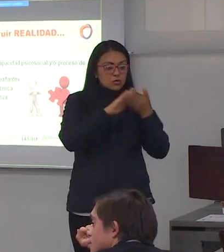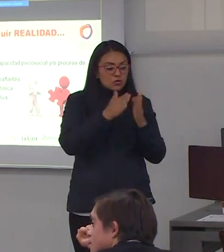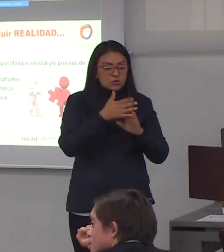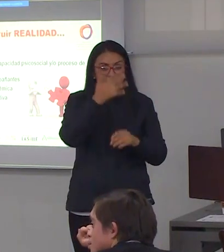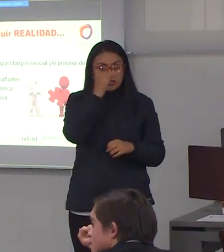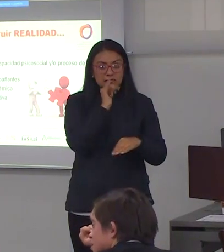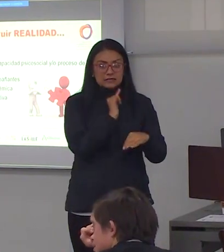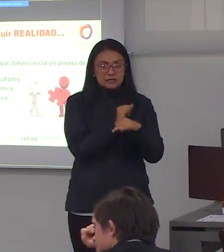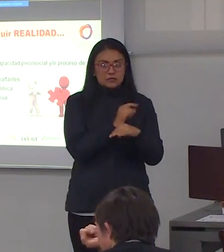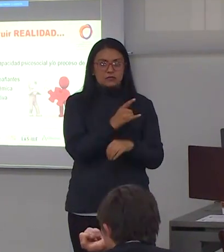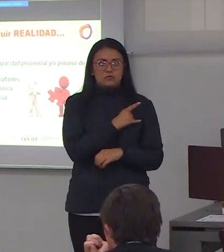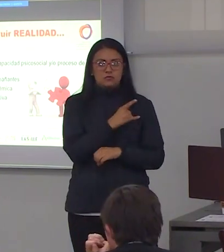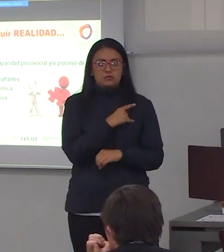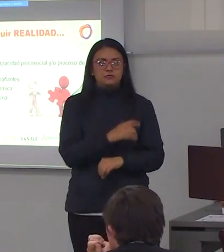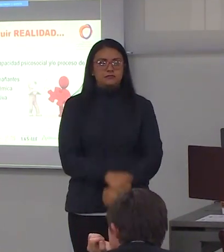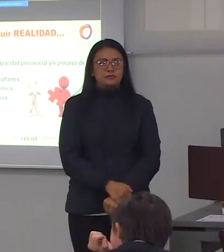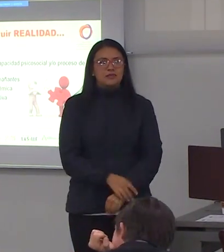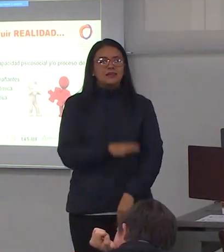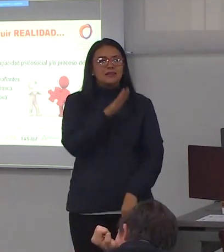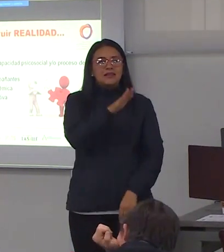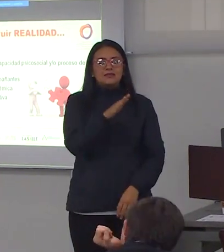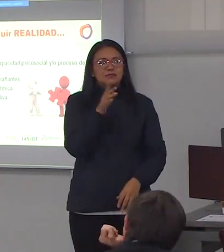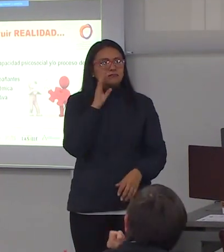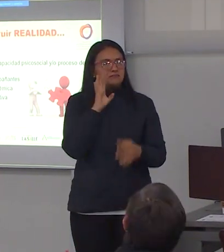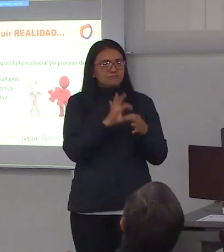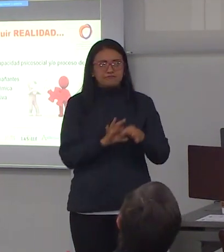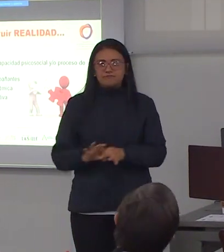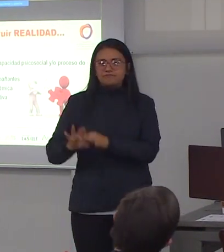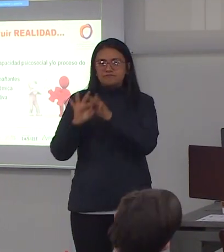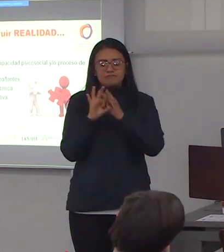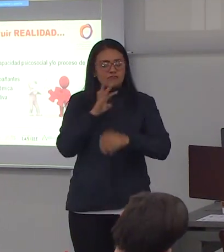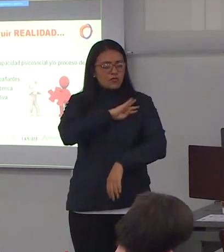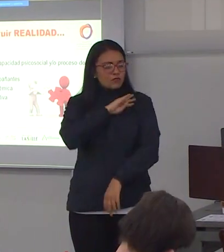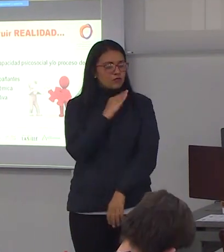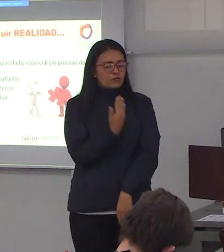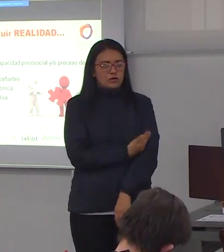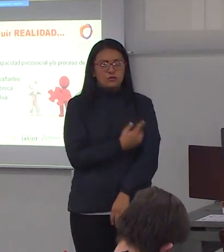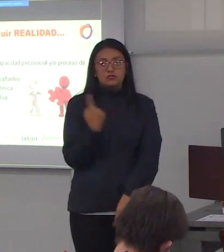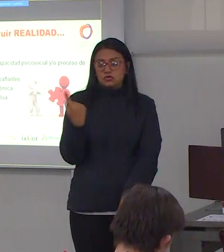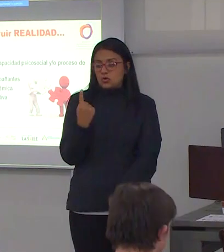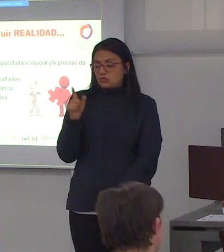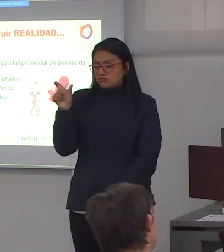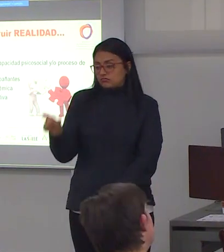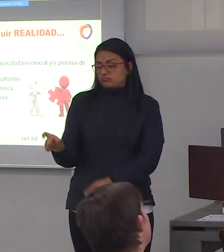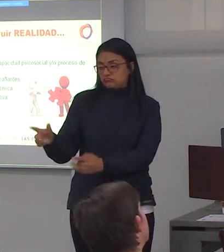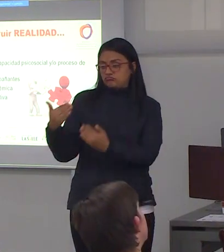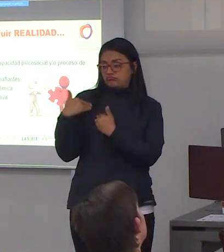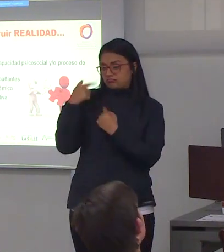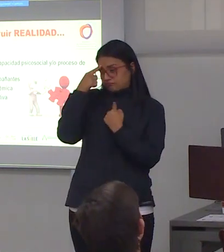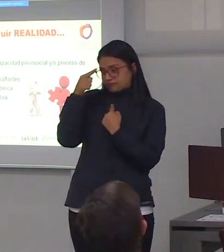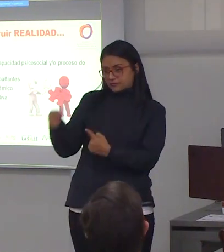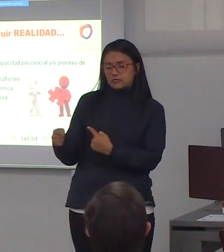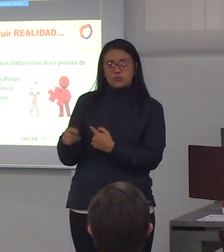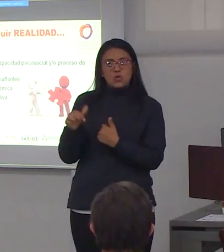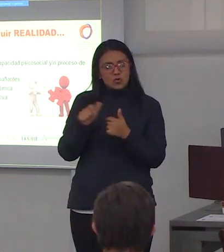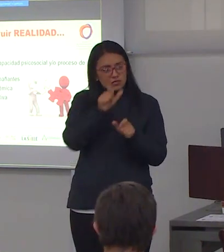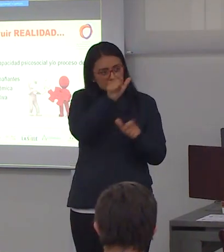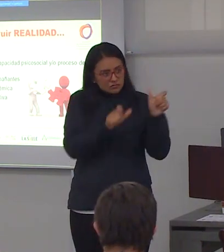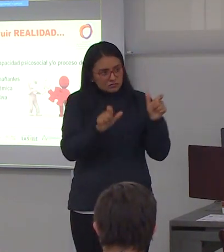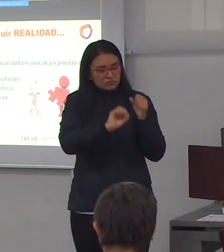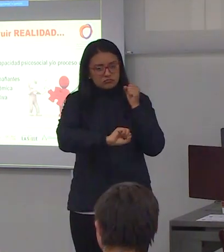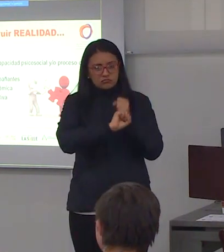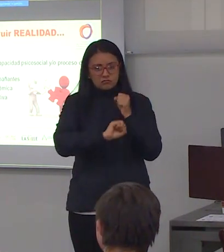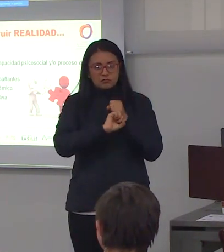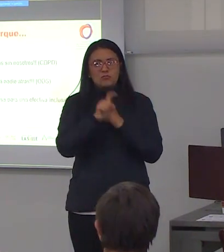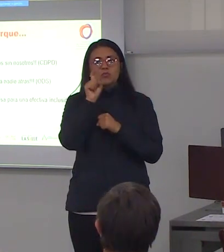instituciones como tal esto es una sinergia es una suma de esfuerzos no es sólo la responsabilidad de la persona necesitamos otros actores por eso